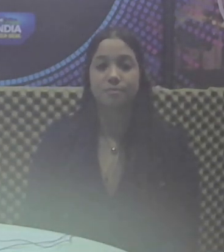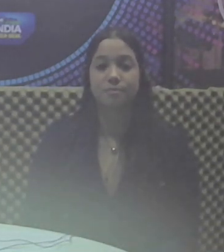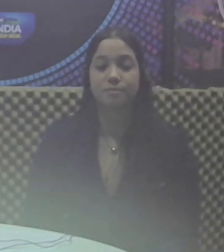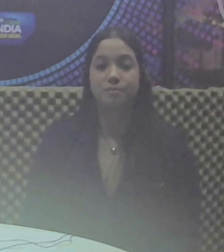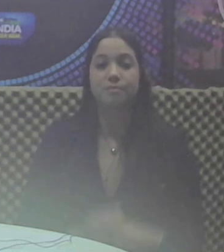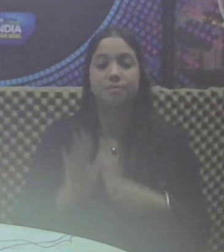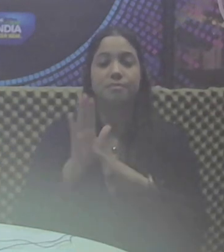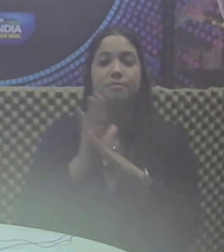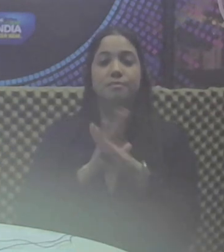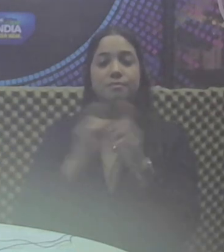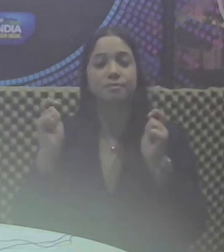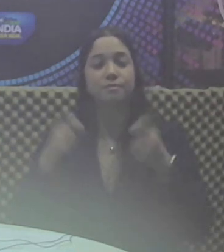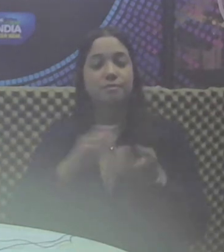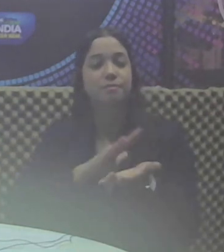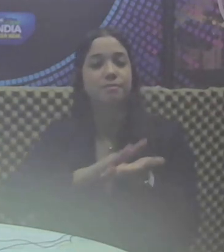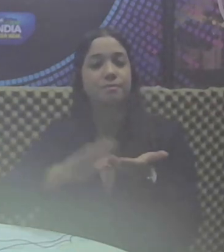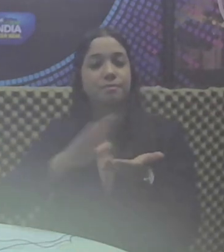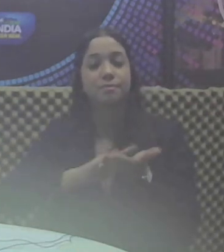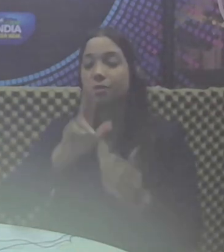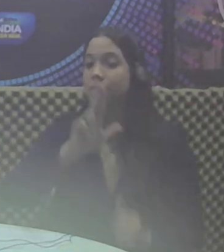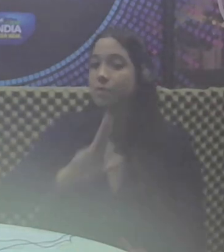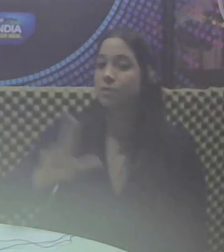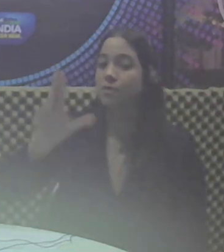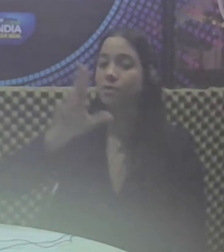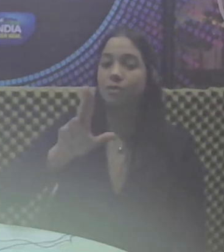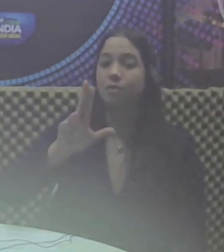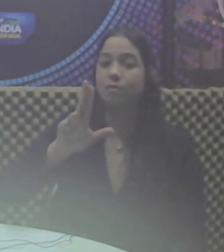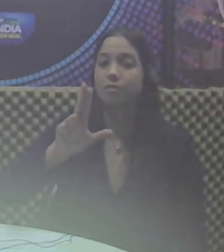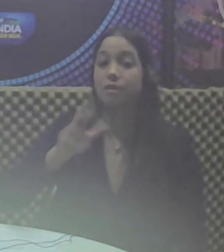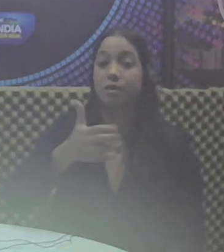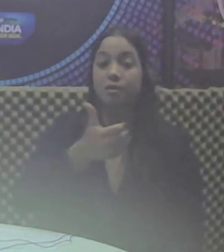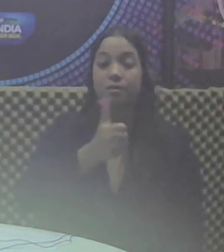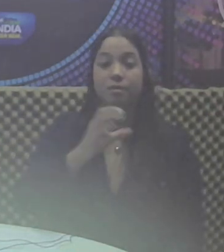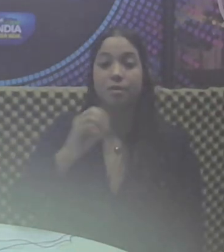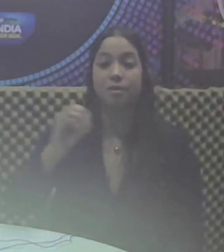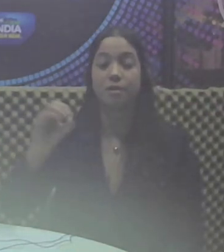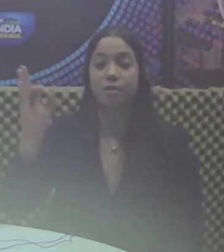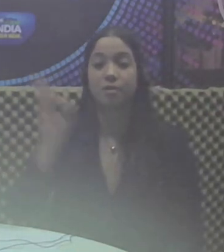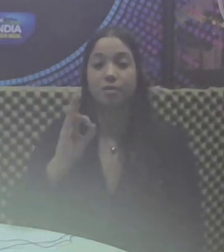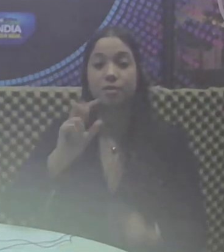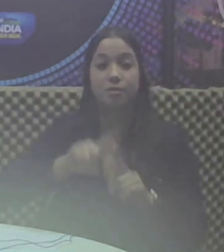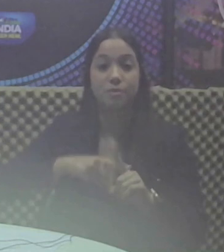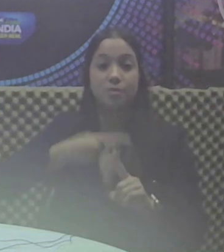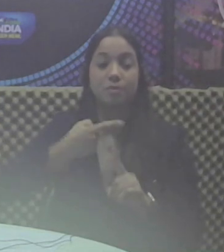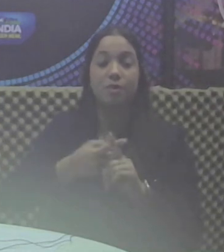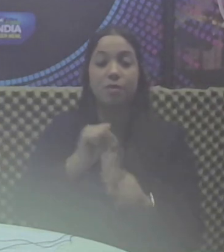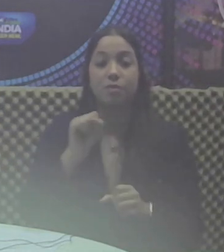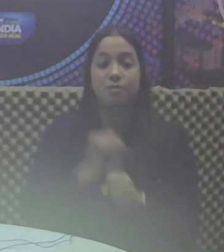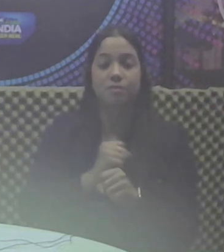Aumento do potencial de consumo em Uberlândia passa de 100% em 8 anos.